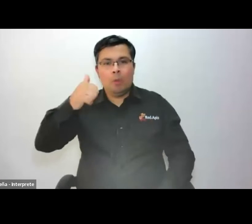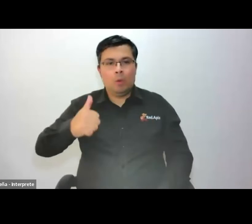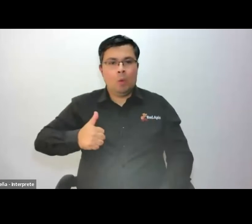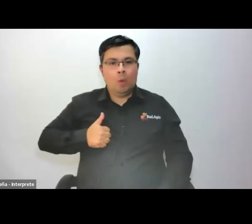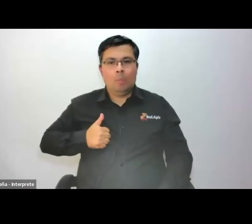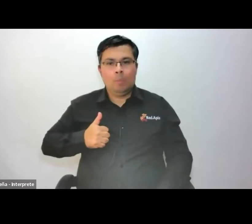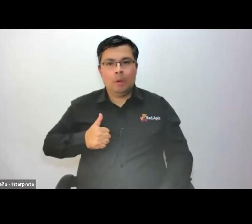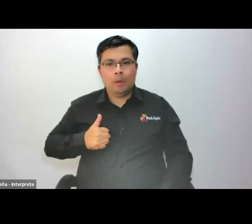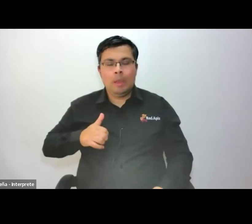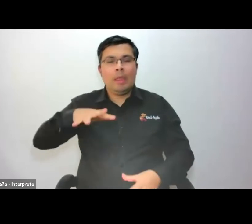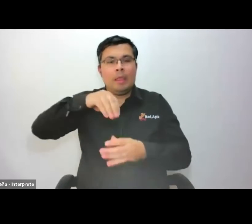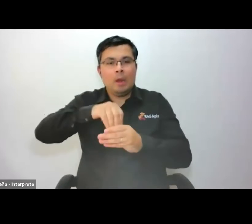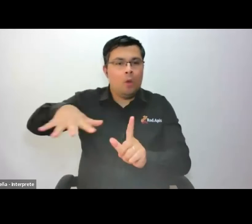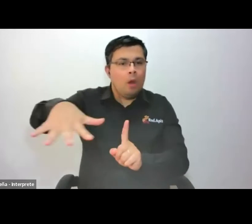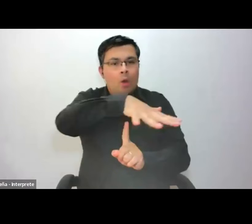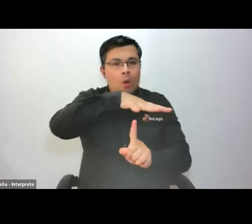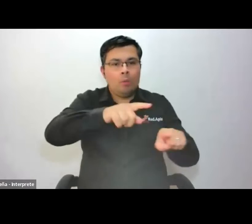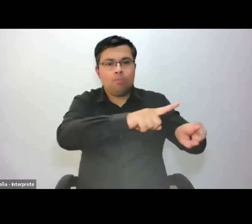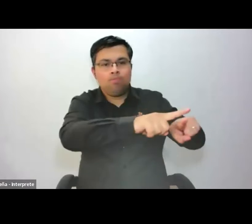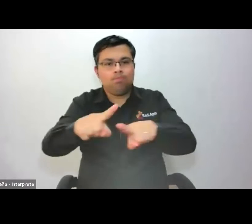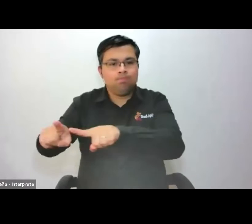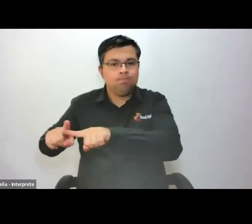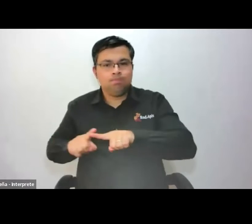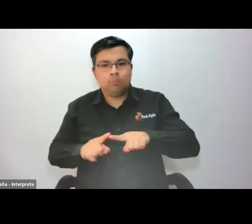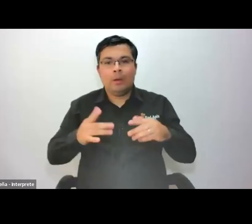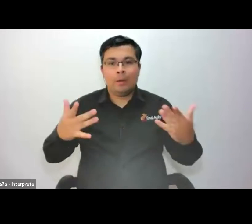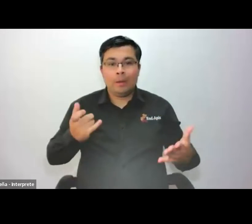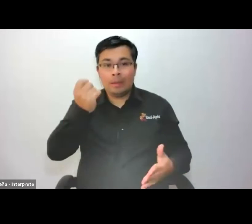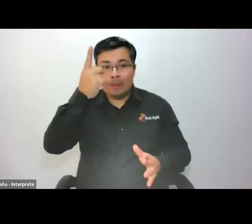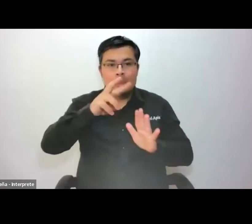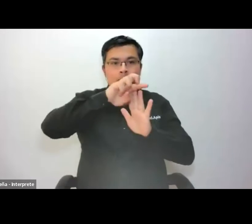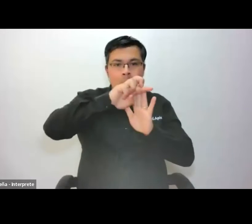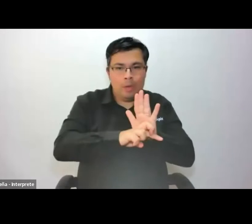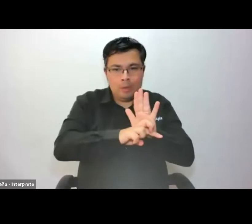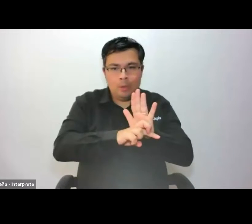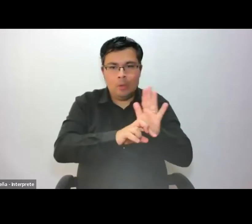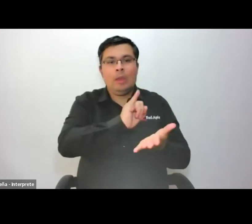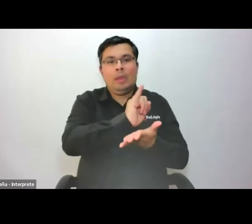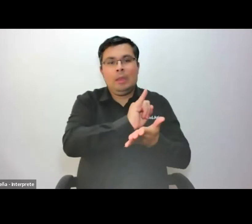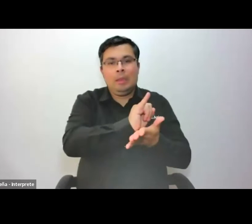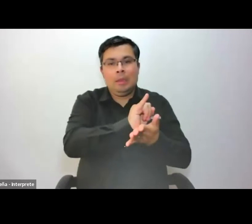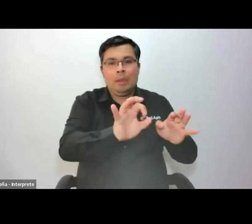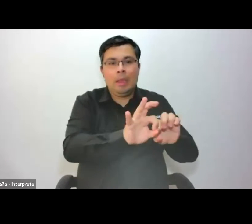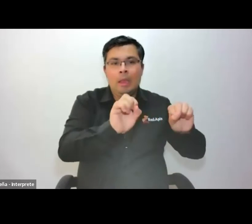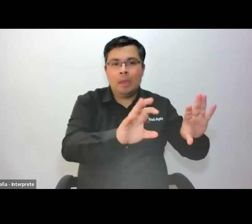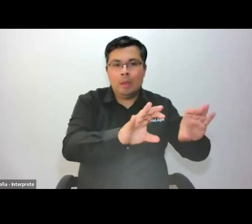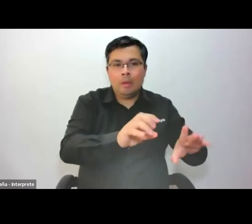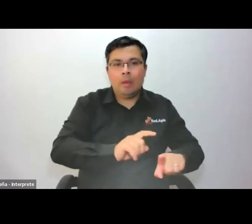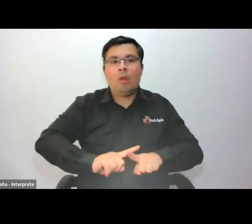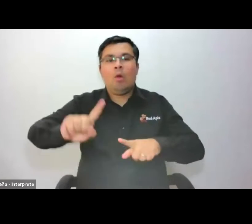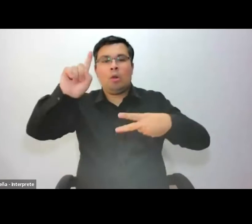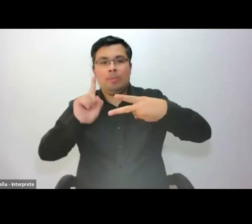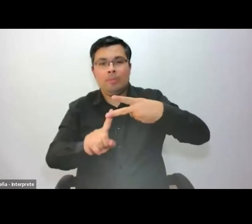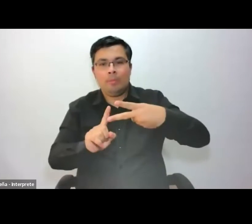primero, proyecto educativo institucional. Segundo, junto con el proyecto educativo institucional, recordar que el espacio educativo es un